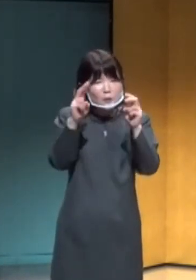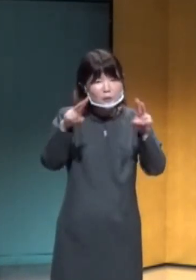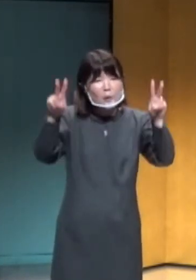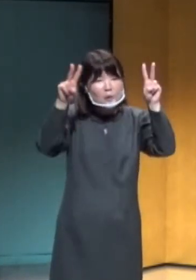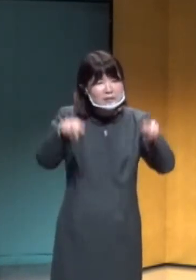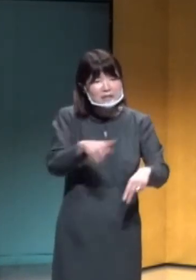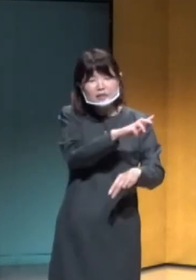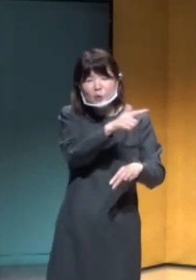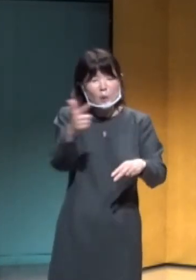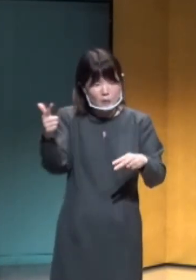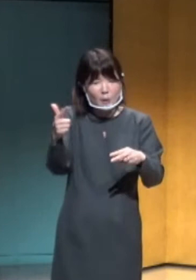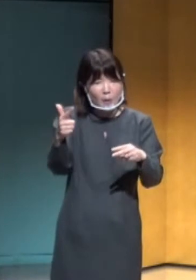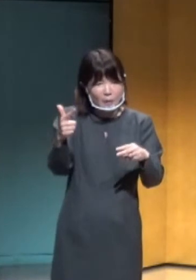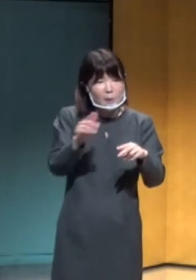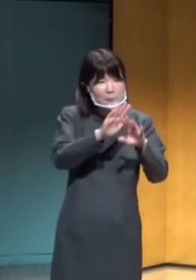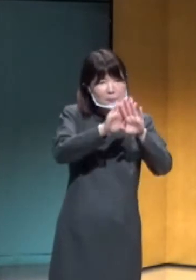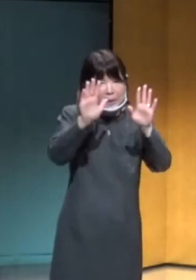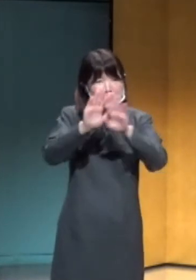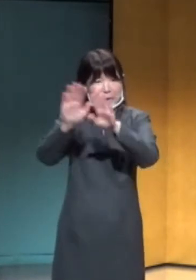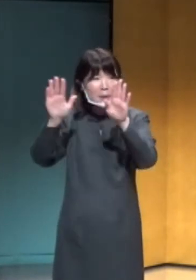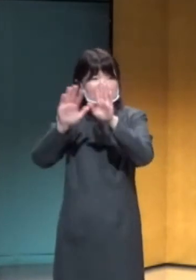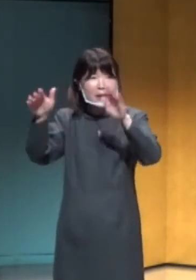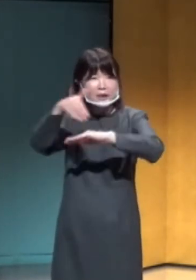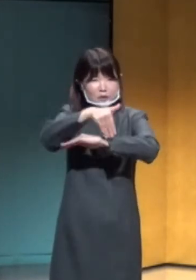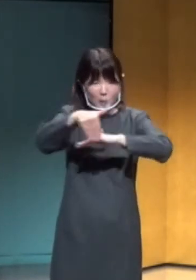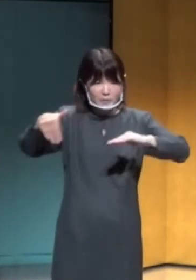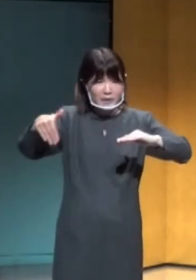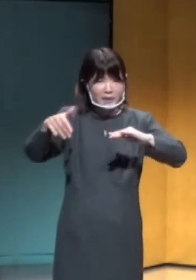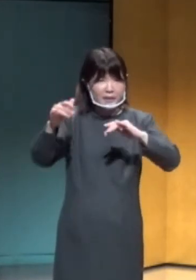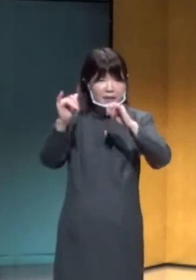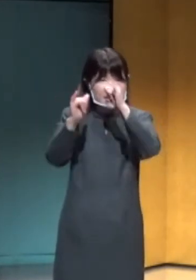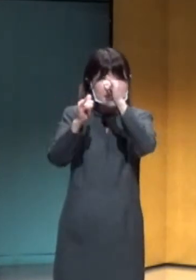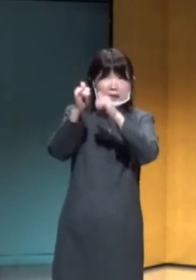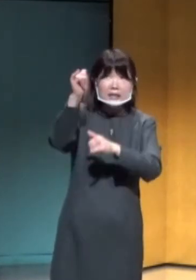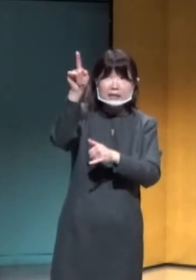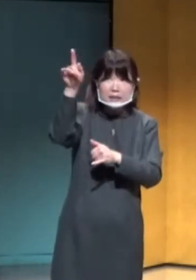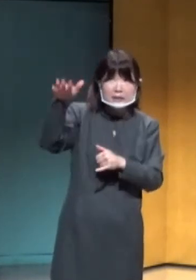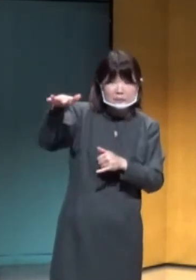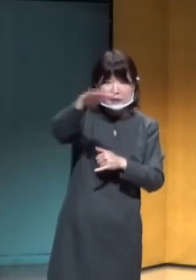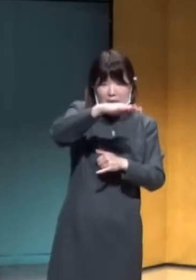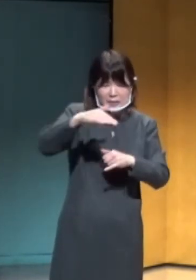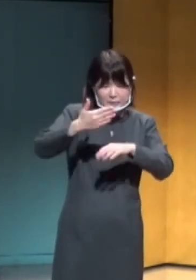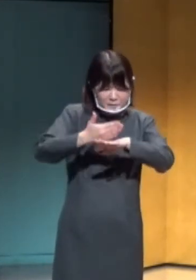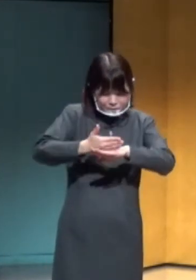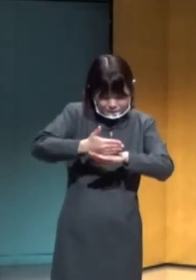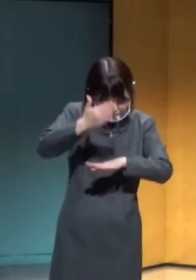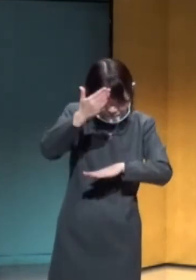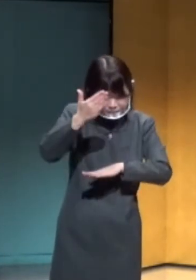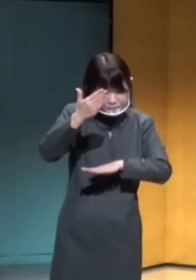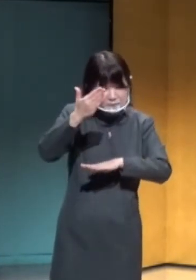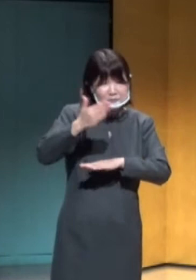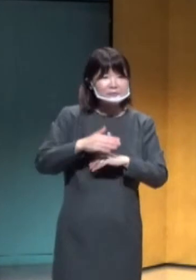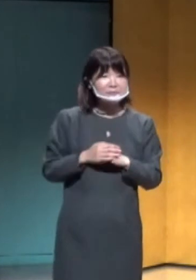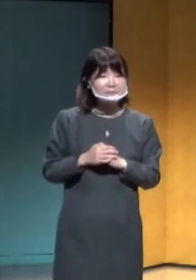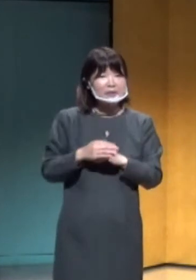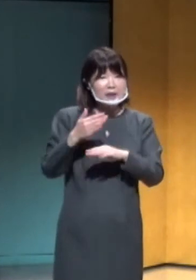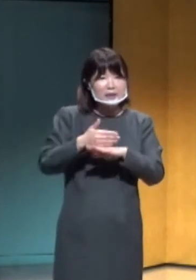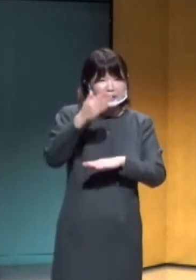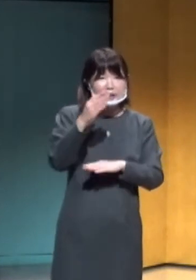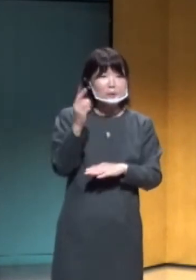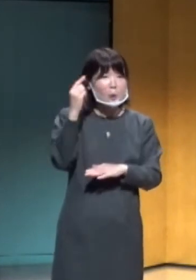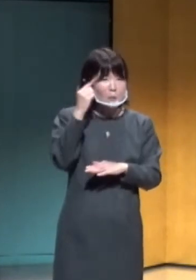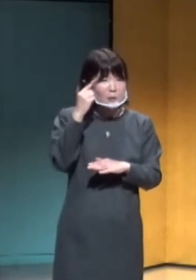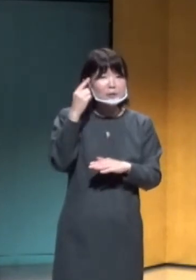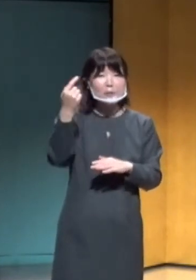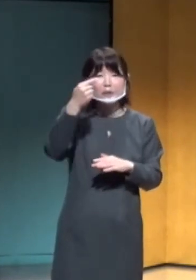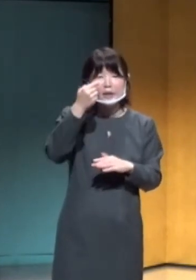てまいりたいと考えております。先人の皆様へ心から感謝を申し上げ、そして私は市長としてのバトンをいただ